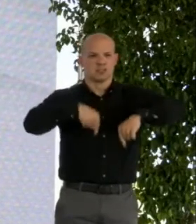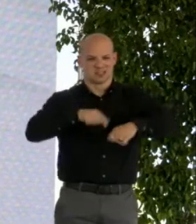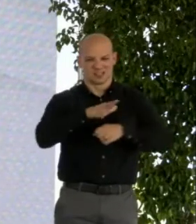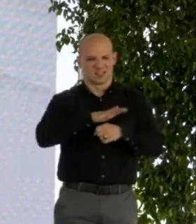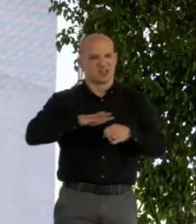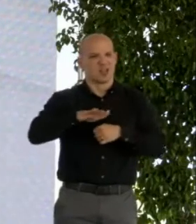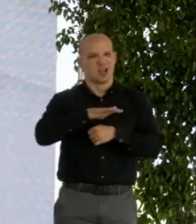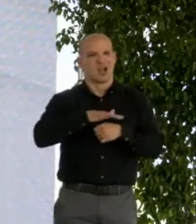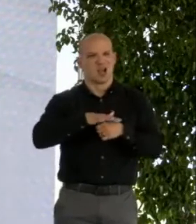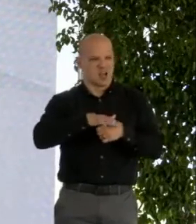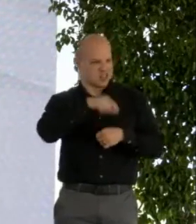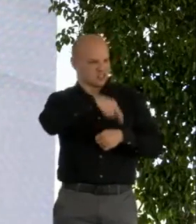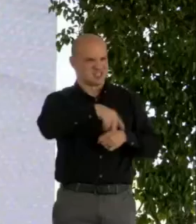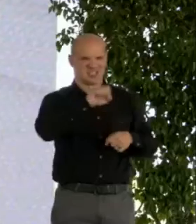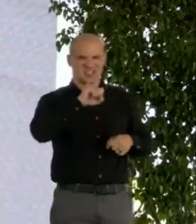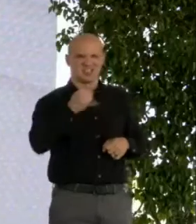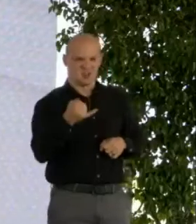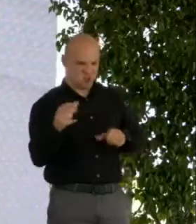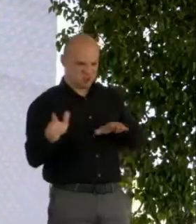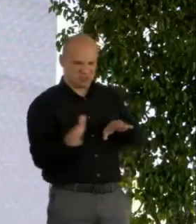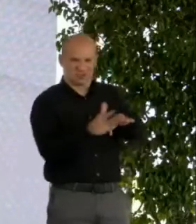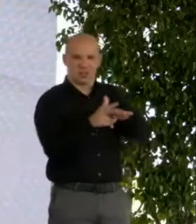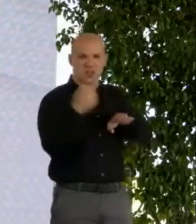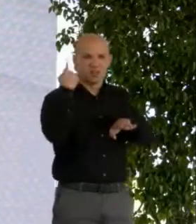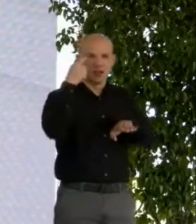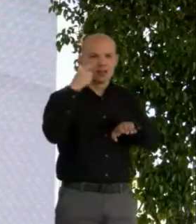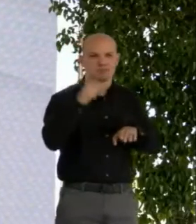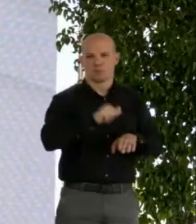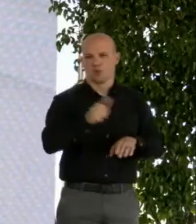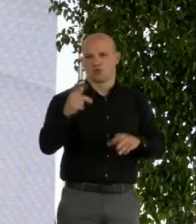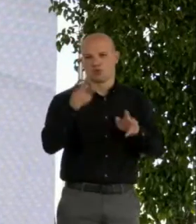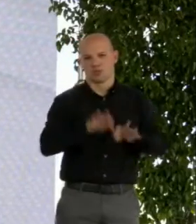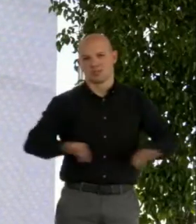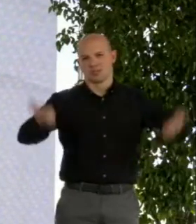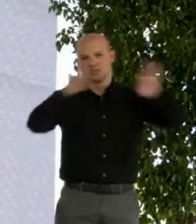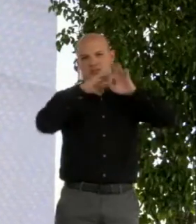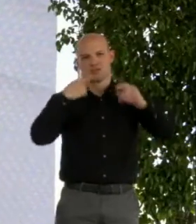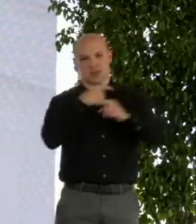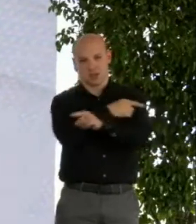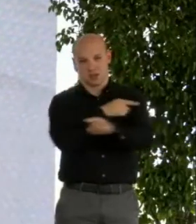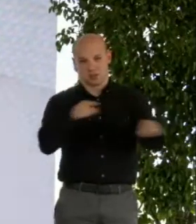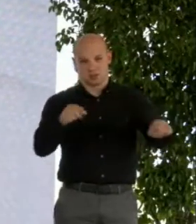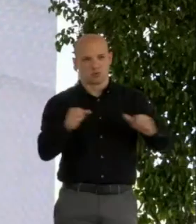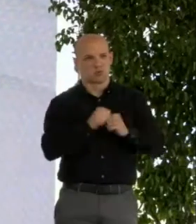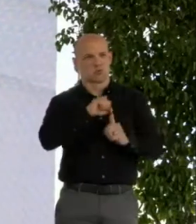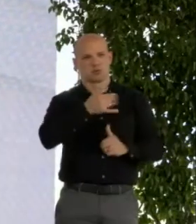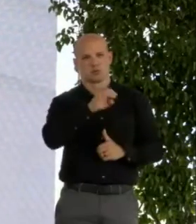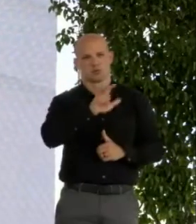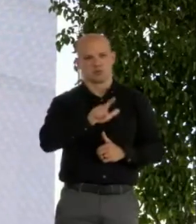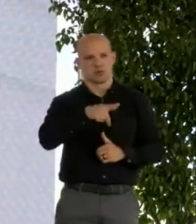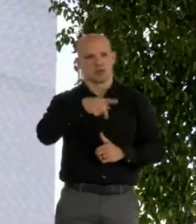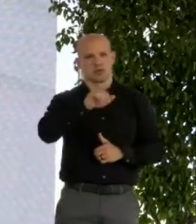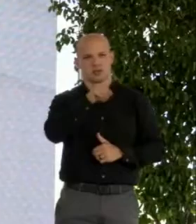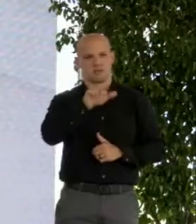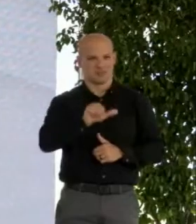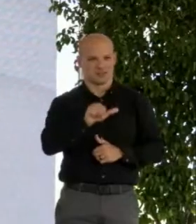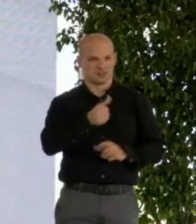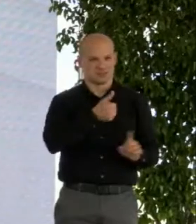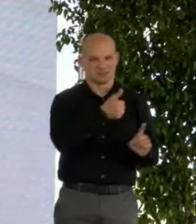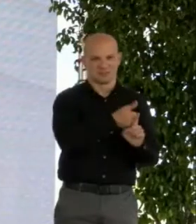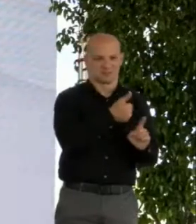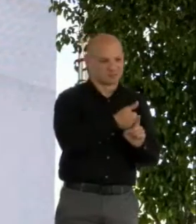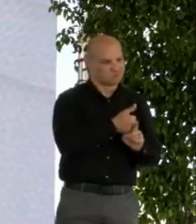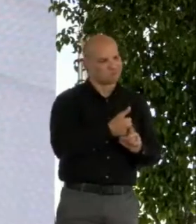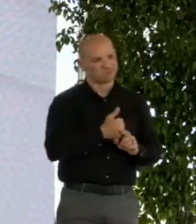área portuaria de San Juan para hacer otro importante anuncio junto a Joel Pizá, nuestro